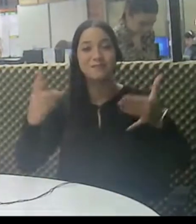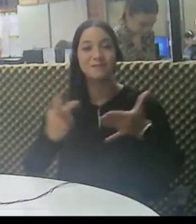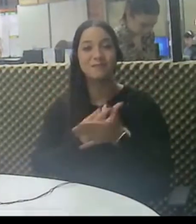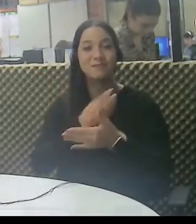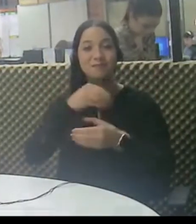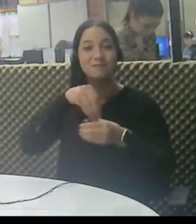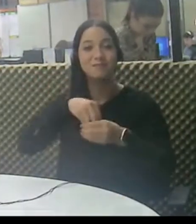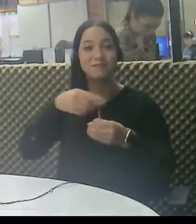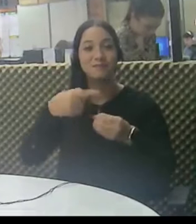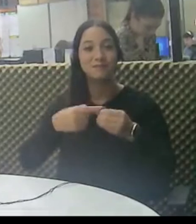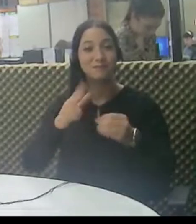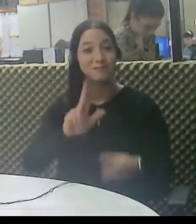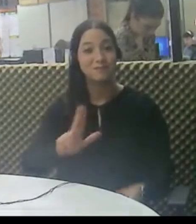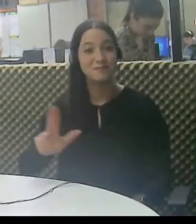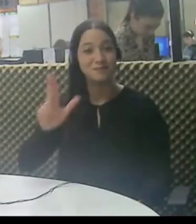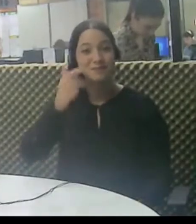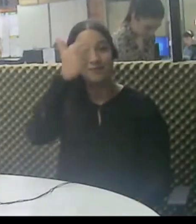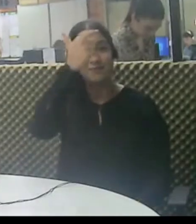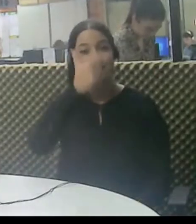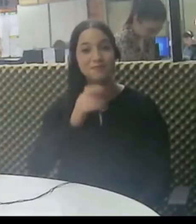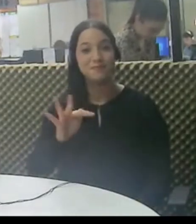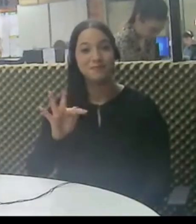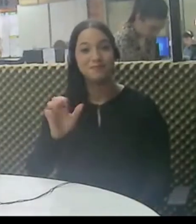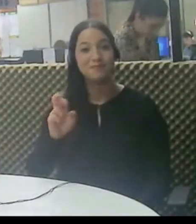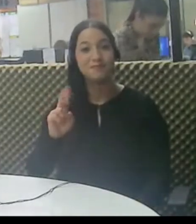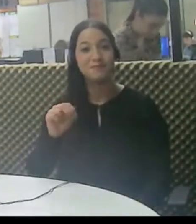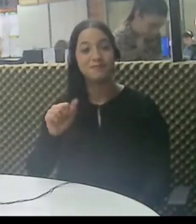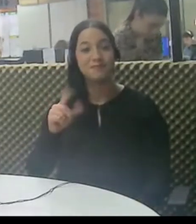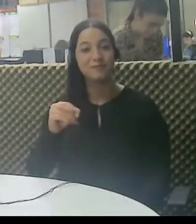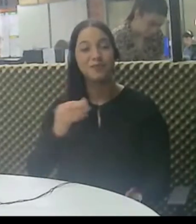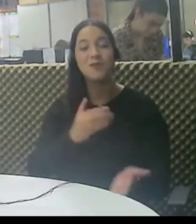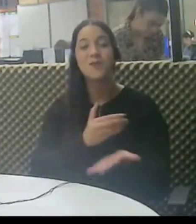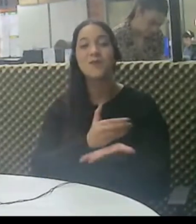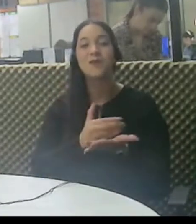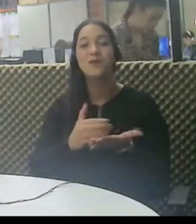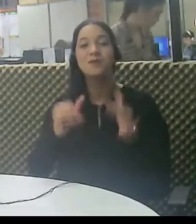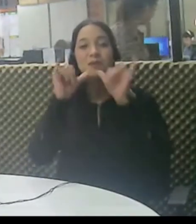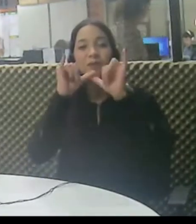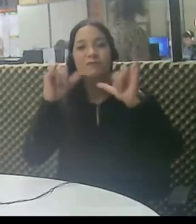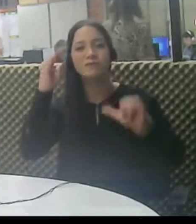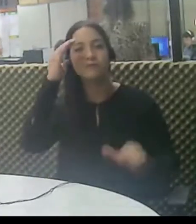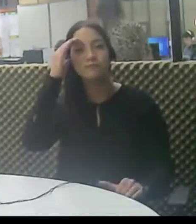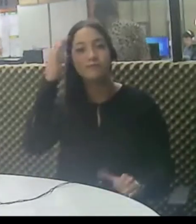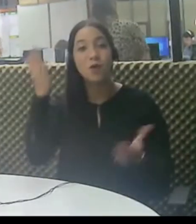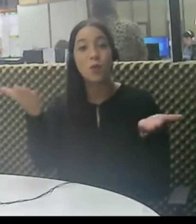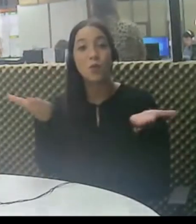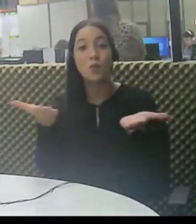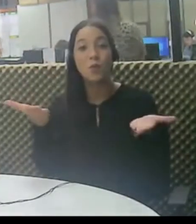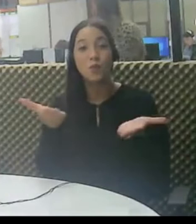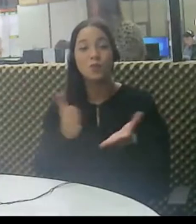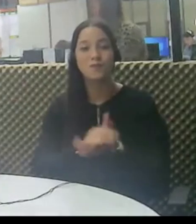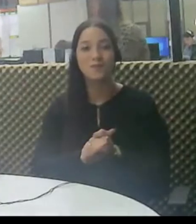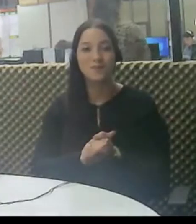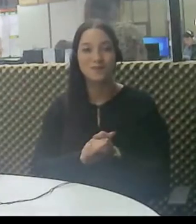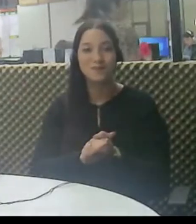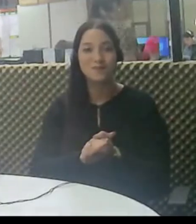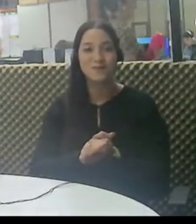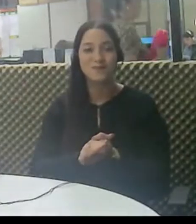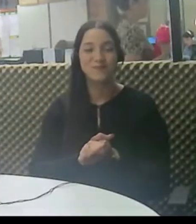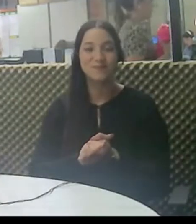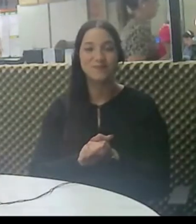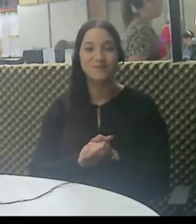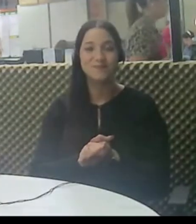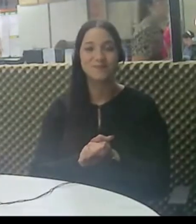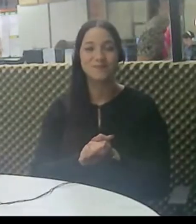que de fato acontece em Uberlândia. Eu sou o Fernando Cássio e começamos com os destaques da edição de hoje.